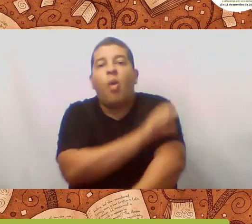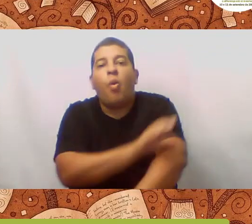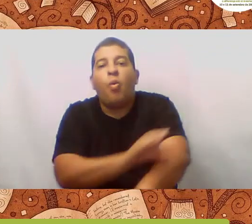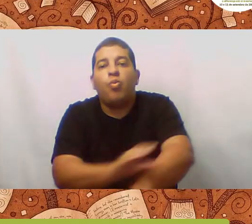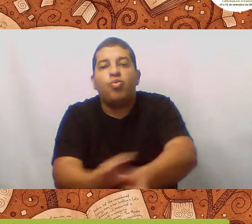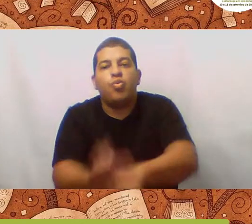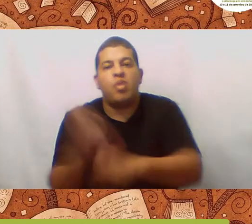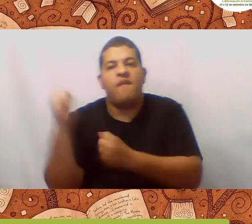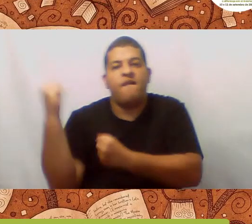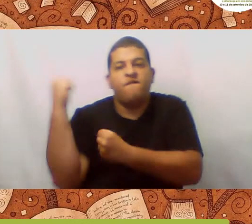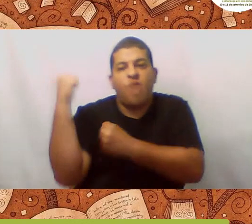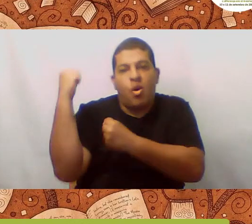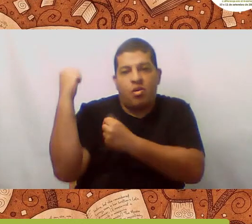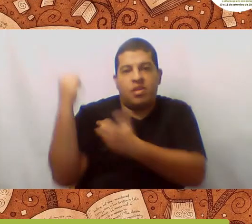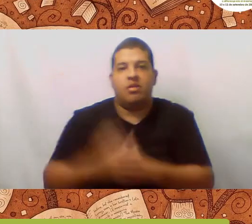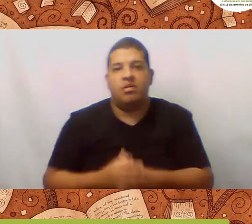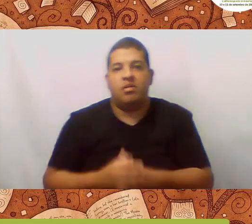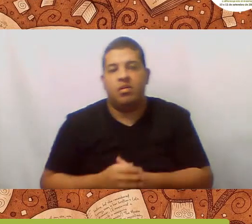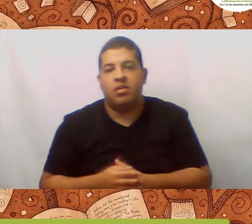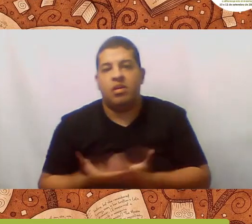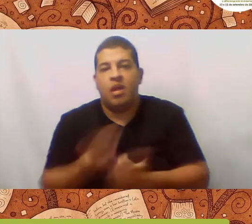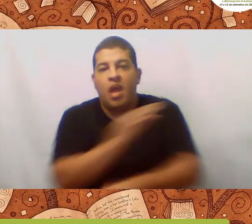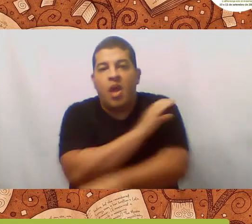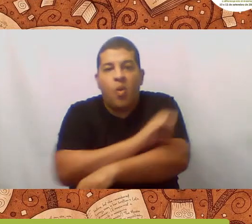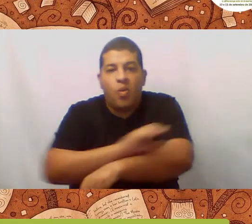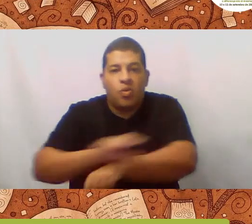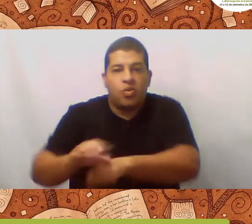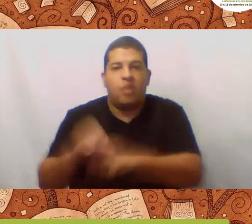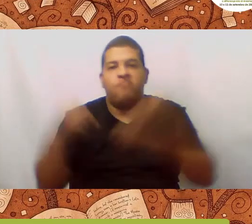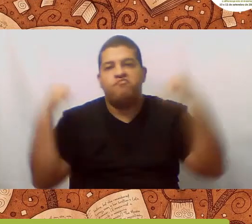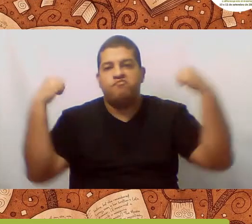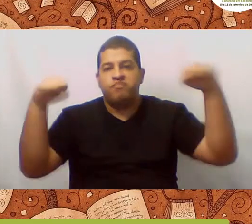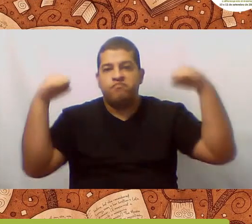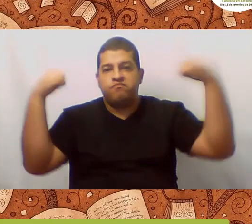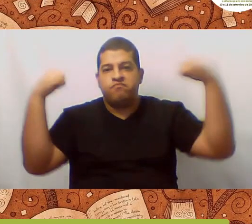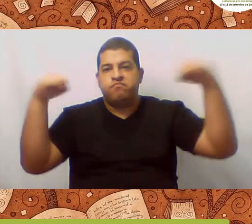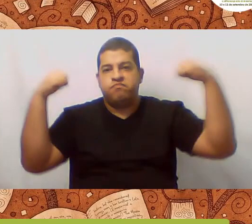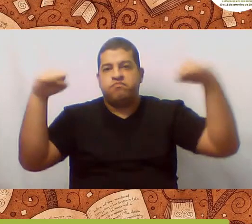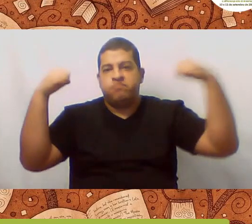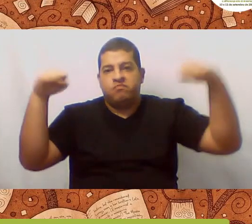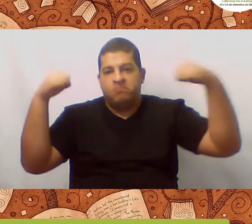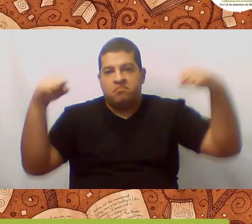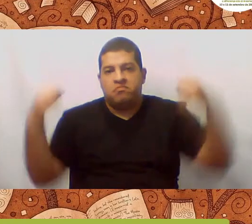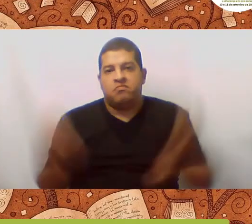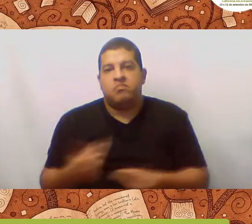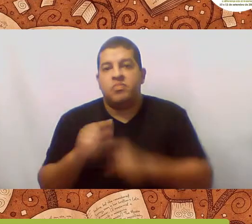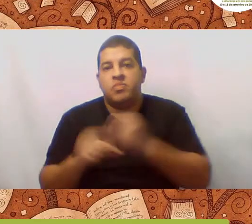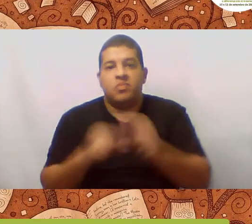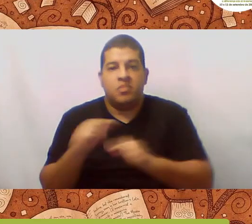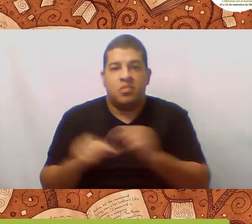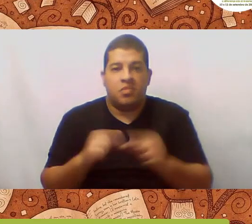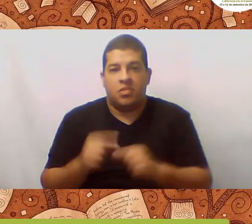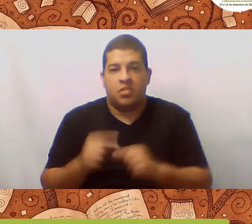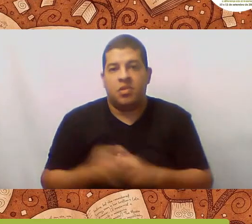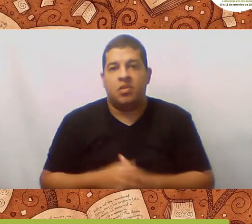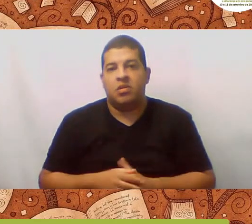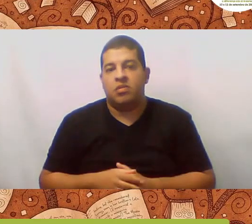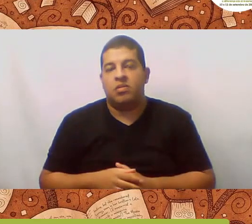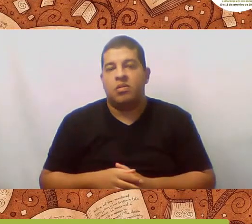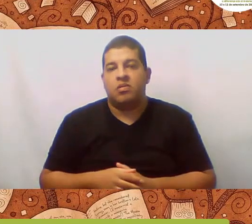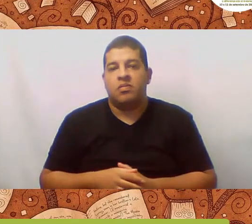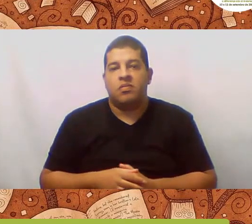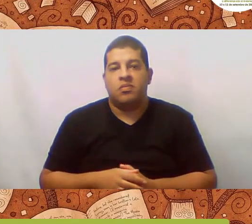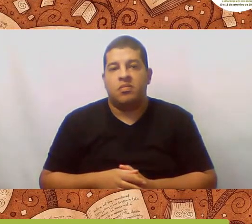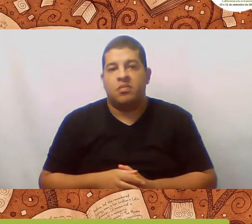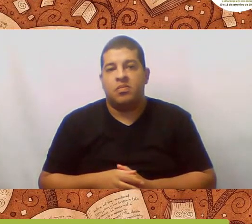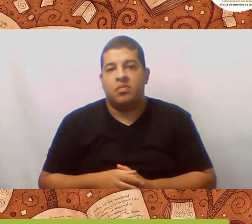força física, da cultura das academias, né, onde exatamente por conta dessa despotencialização,